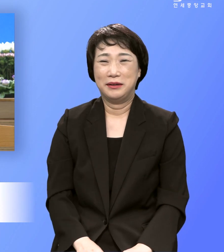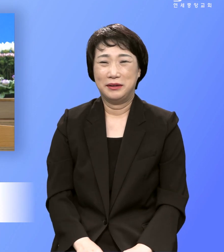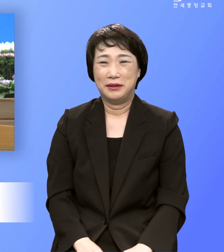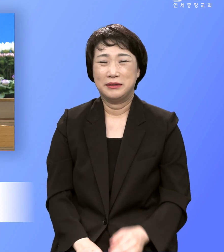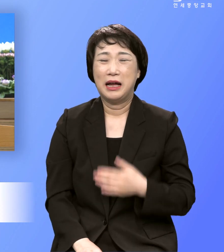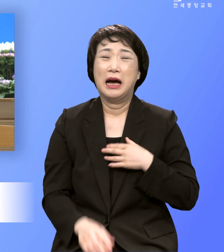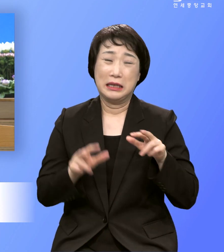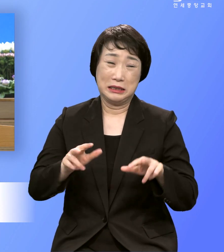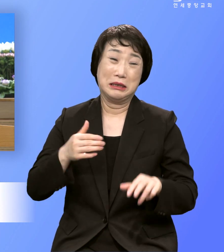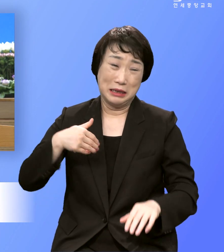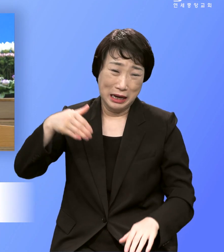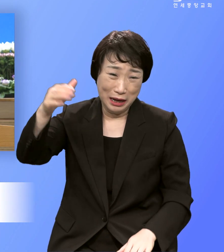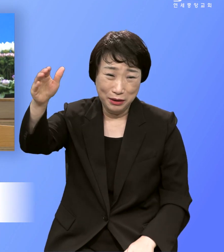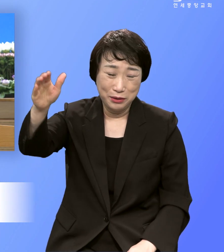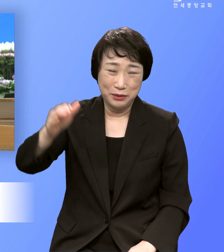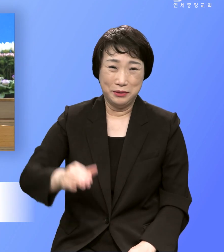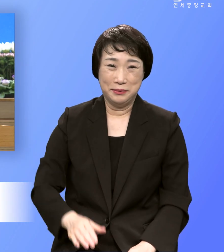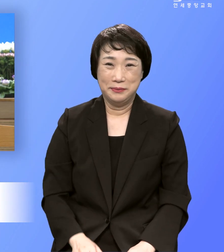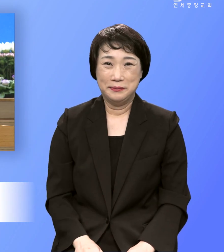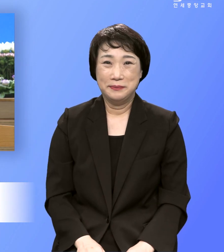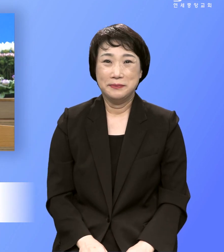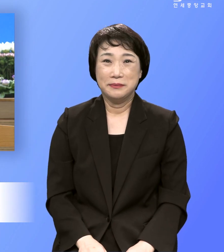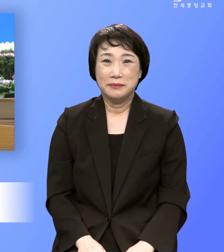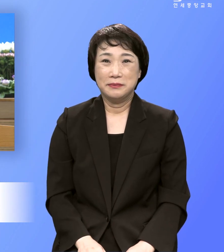나 지금 가.